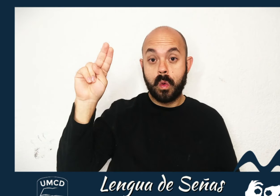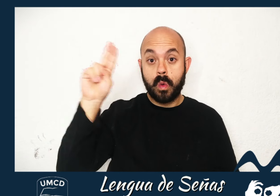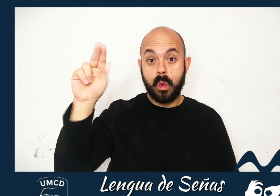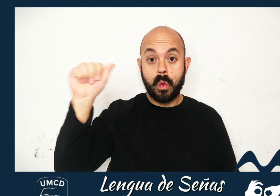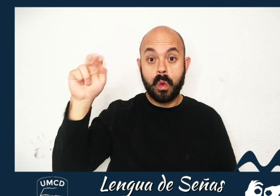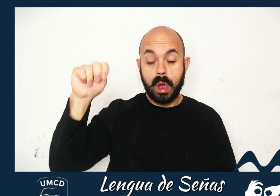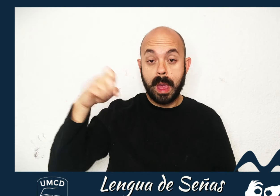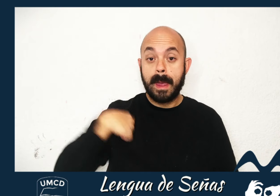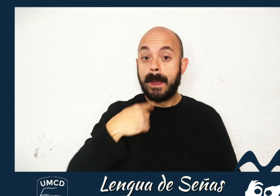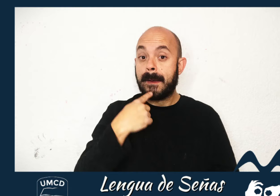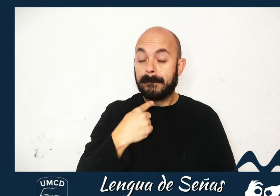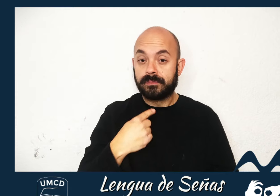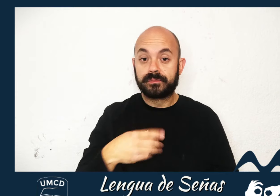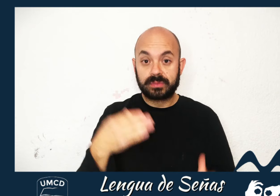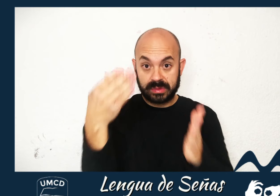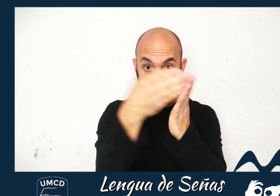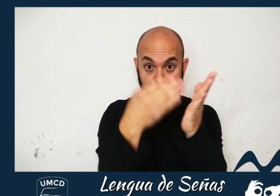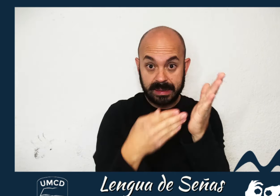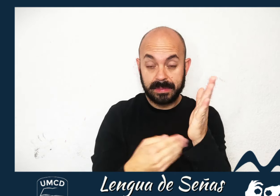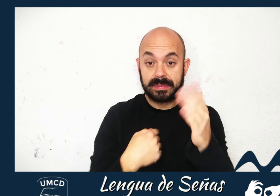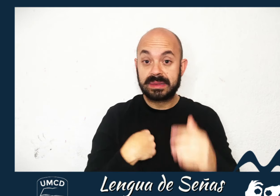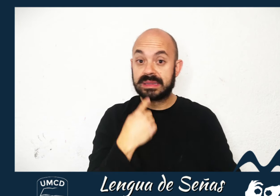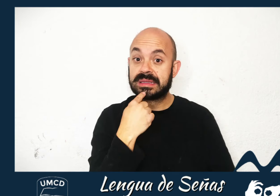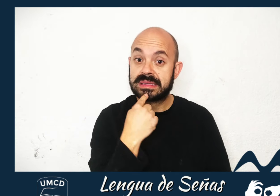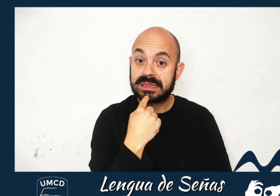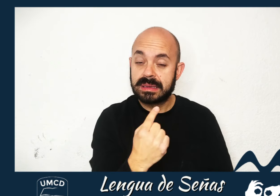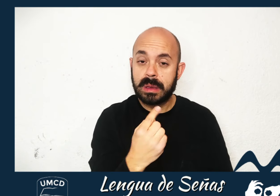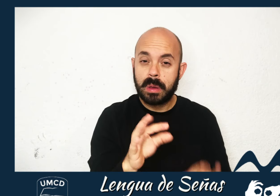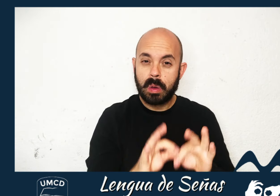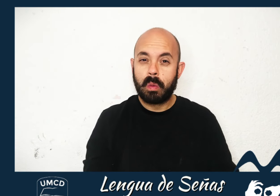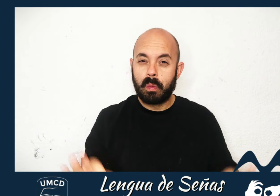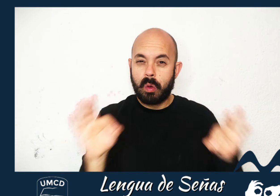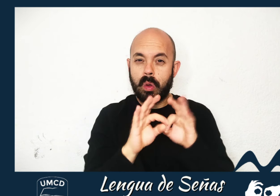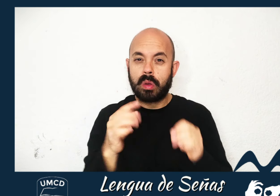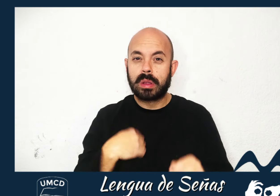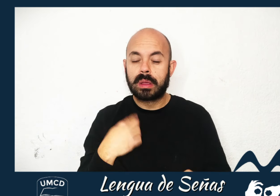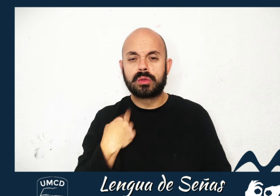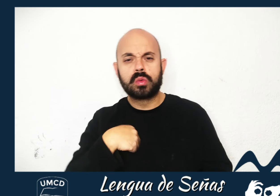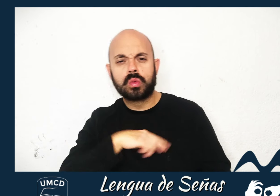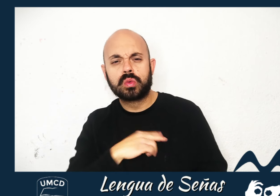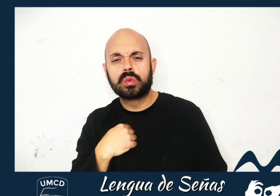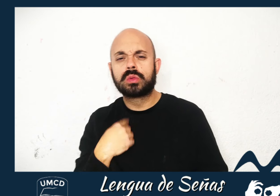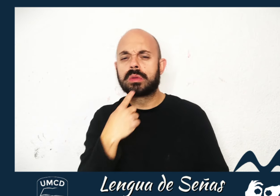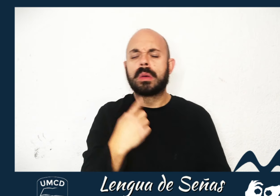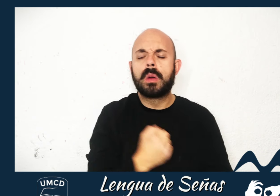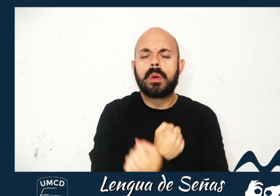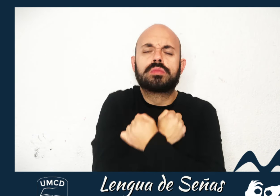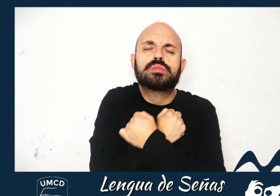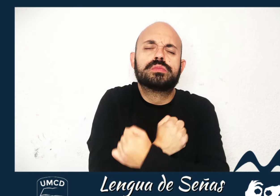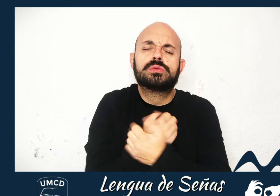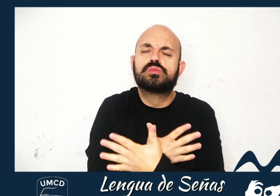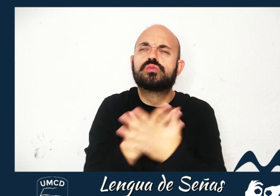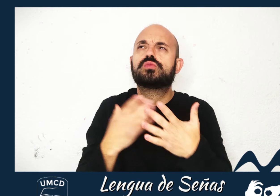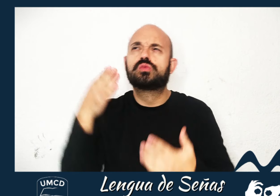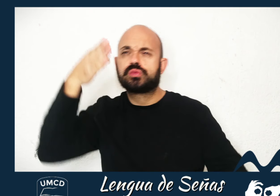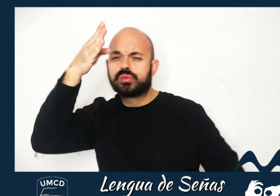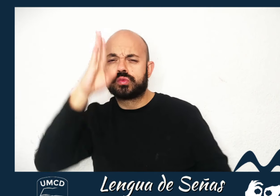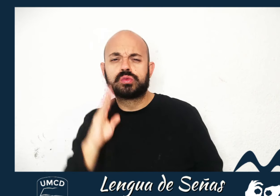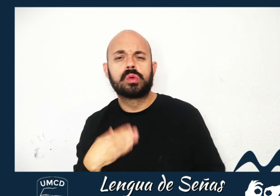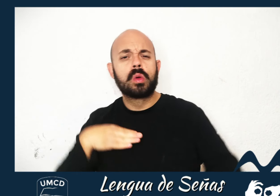15 hasta el versículo 23, nos dice el Evangelio que nosotros tenemos que amar a Dios y guardar